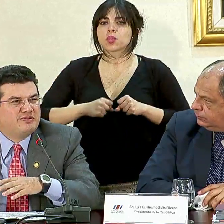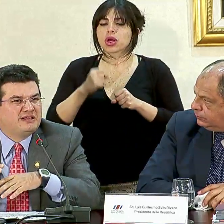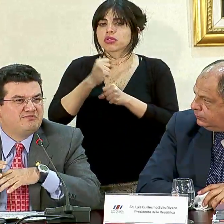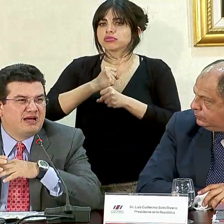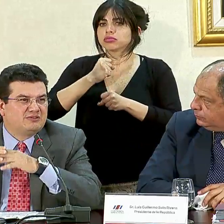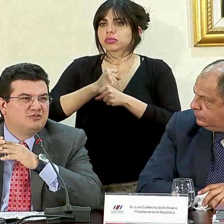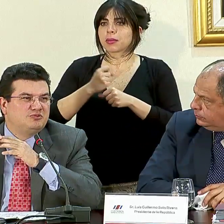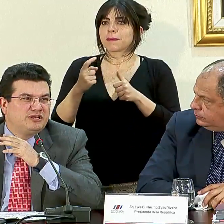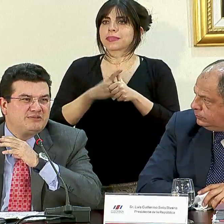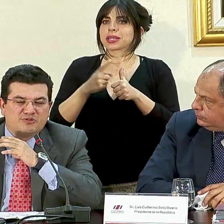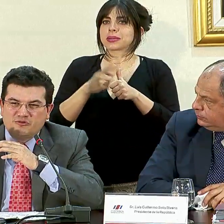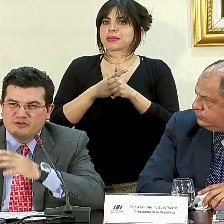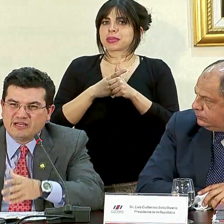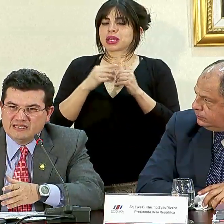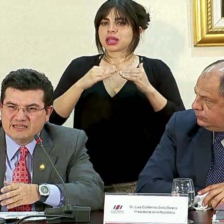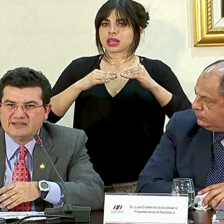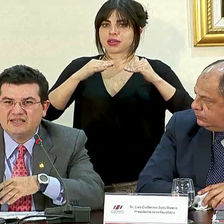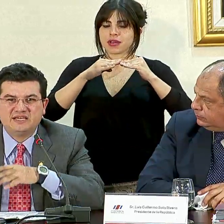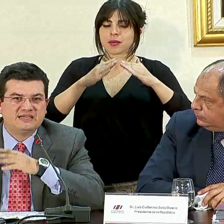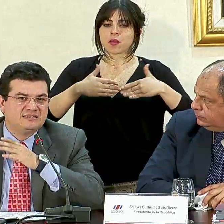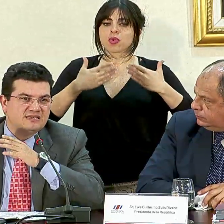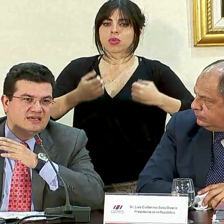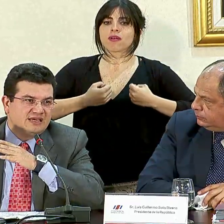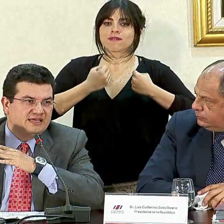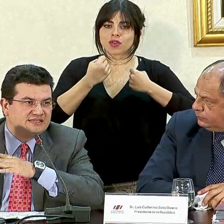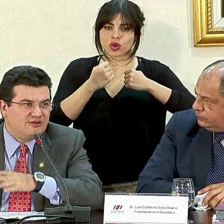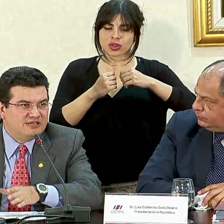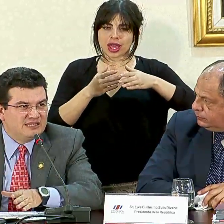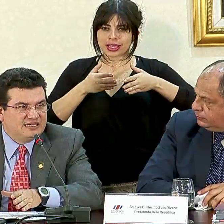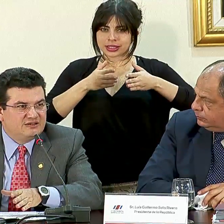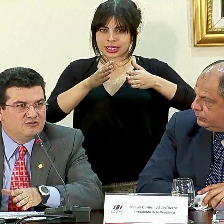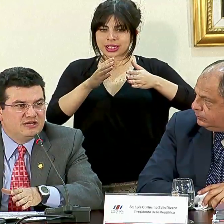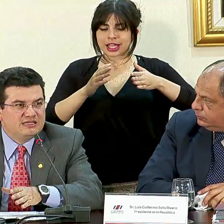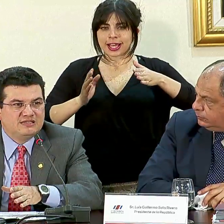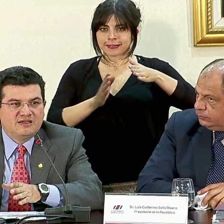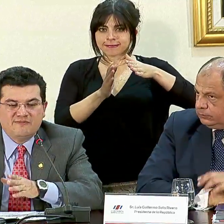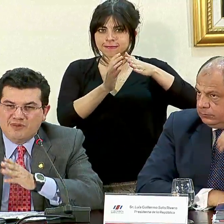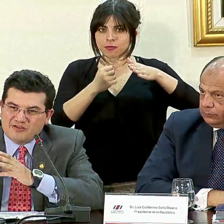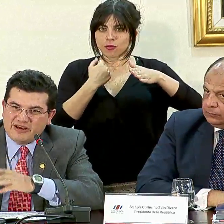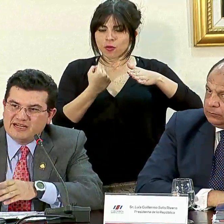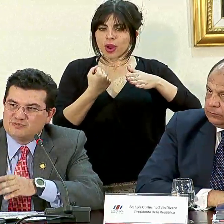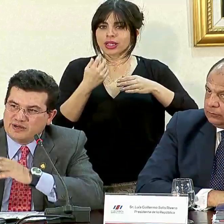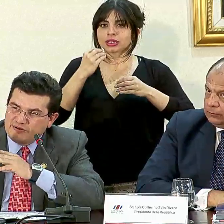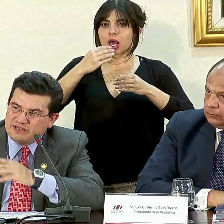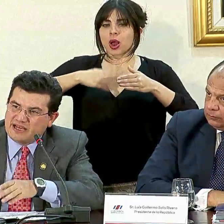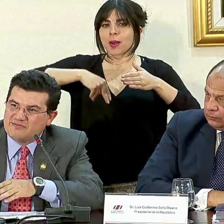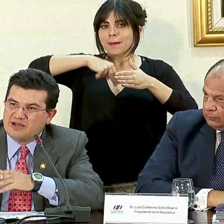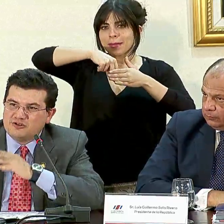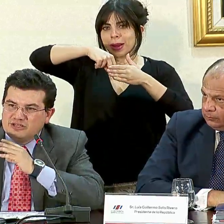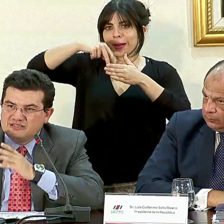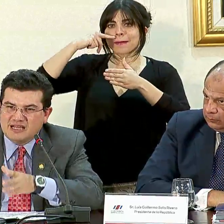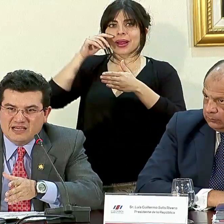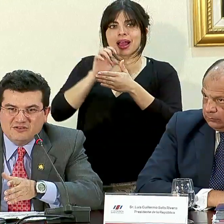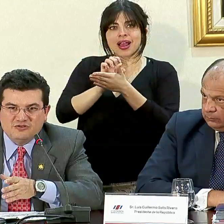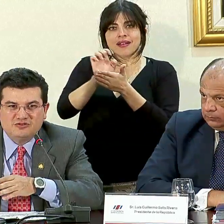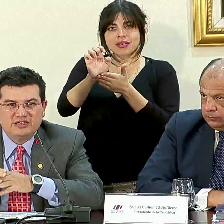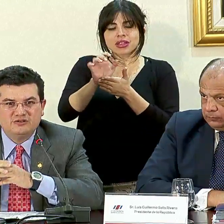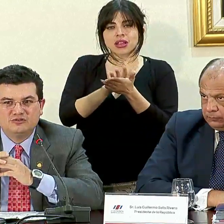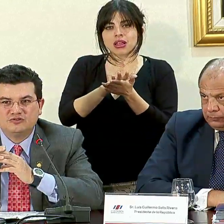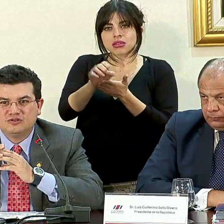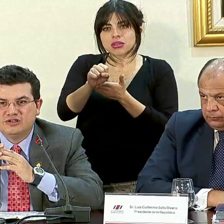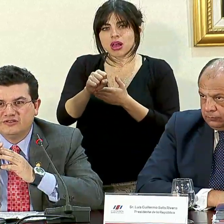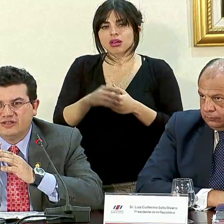obras de primer impacto, por ejemplo, fortalecer diques, establecer algunas barreras para evitar mayores